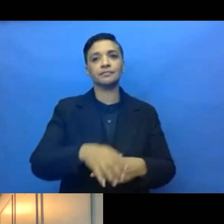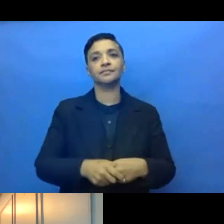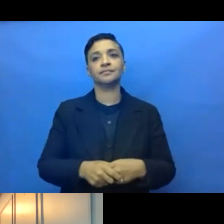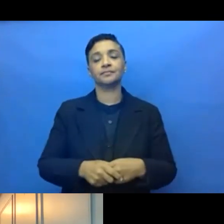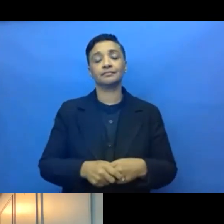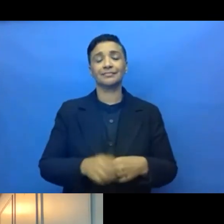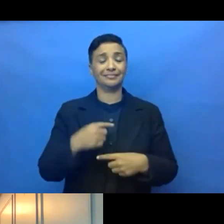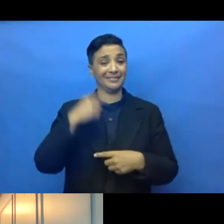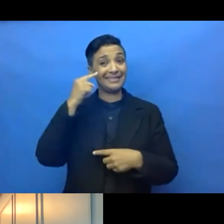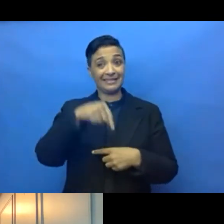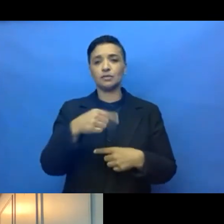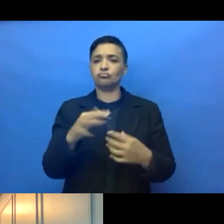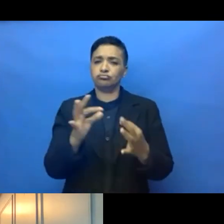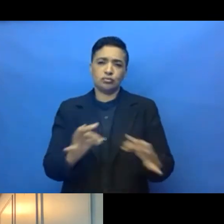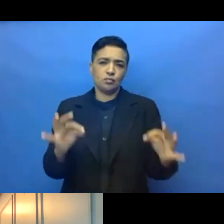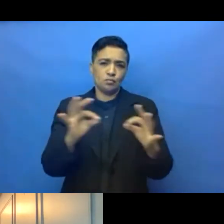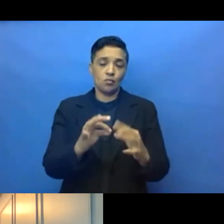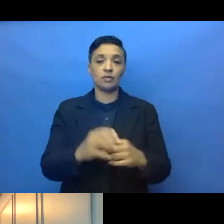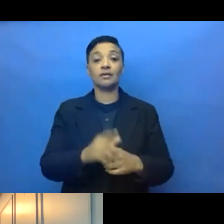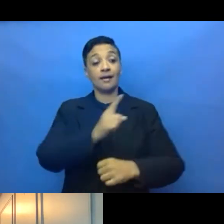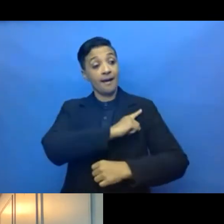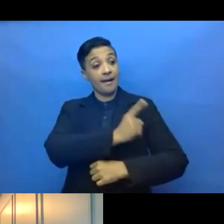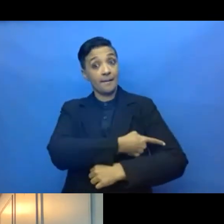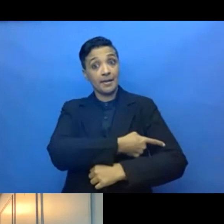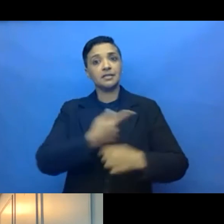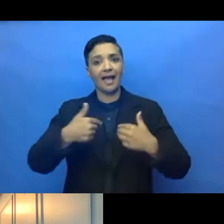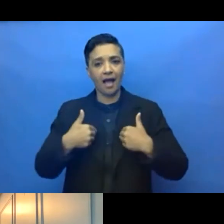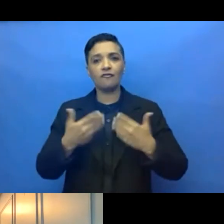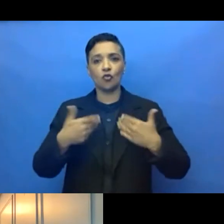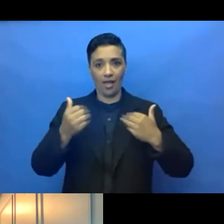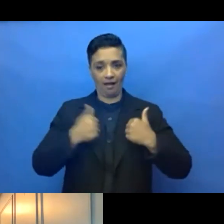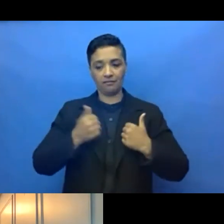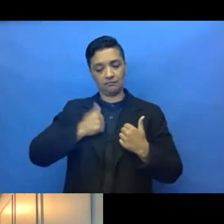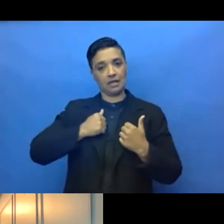développement, je pense, le renforcement des capacités.